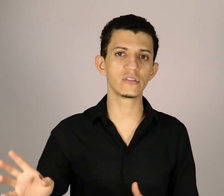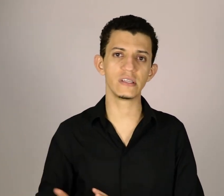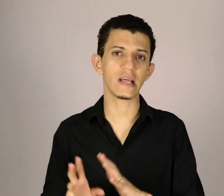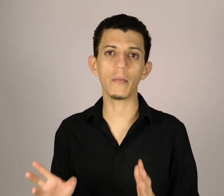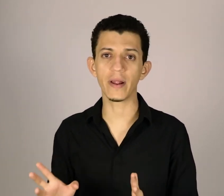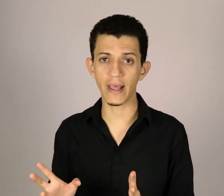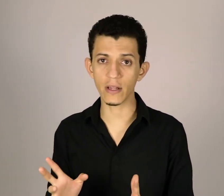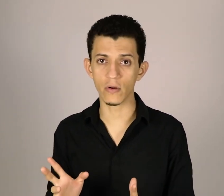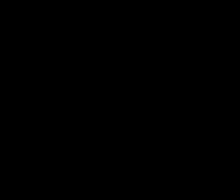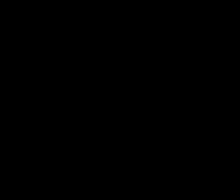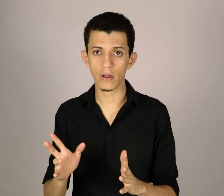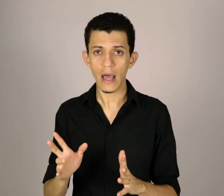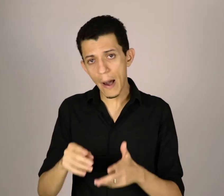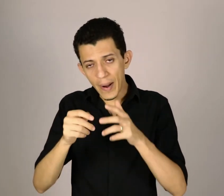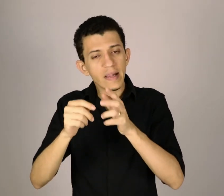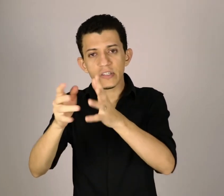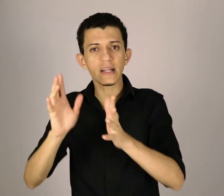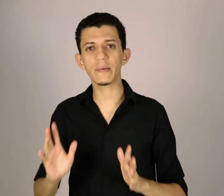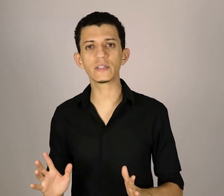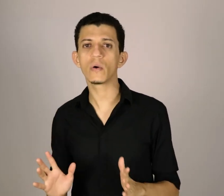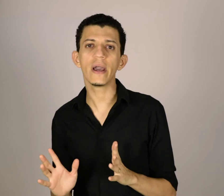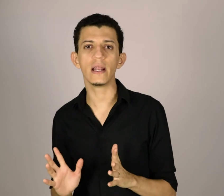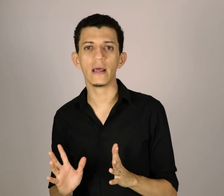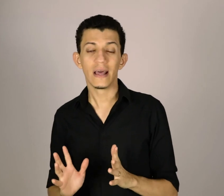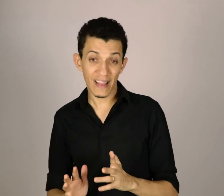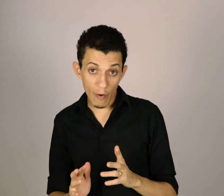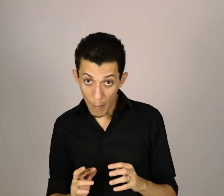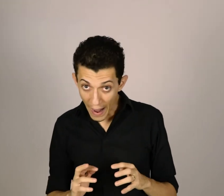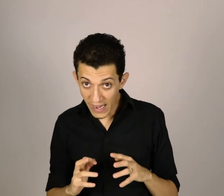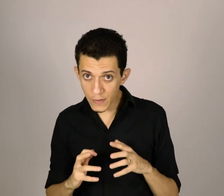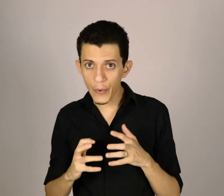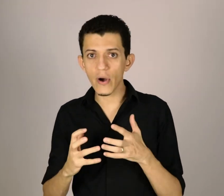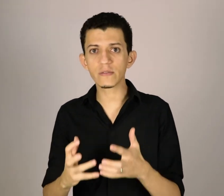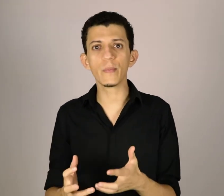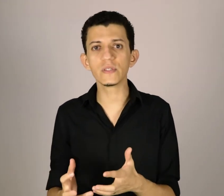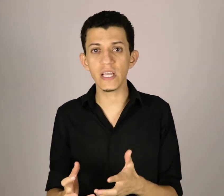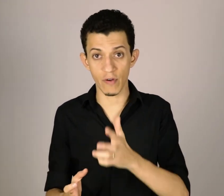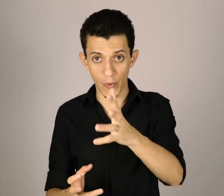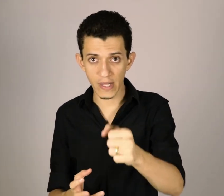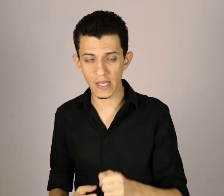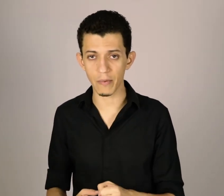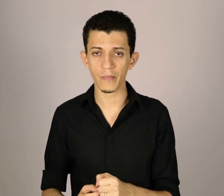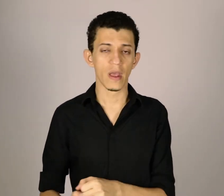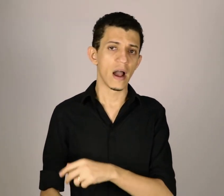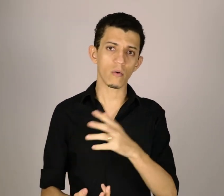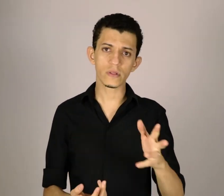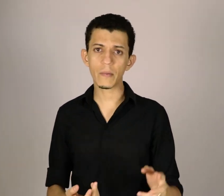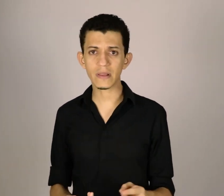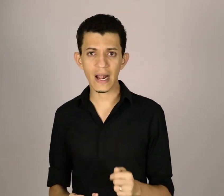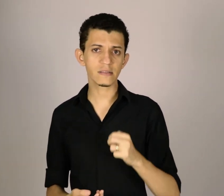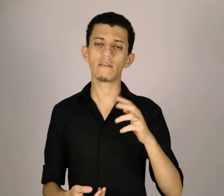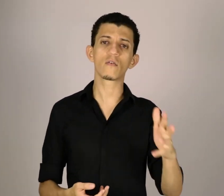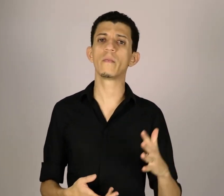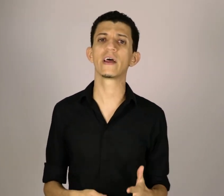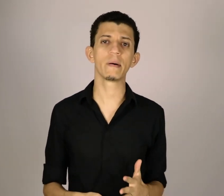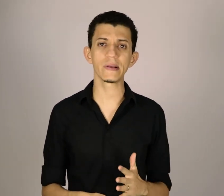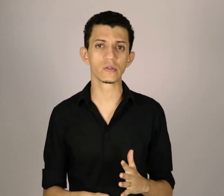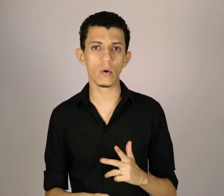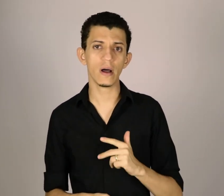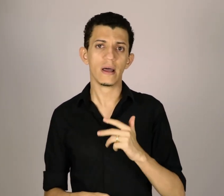está aprendendo, aprenda diretamente com ele, da forma mais próxima possível. Por exemplo, algum tempo atrás estava acompanhando uma pessoa na